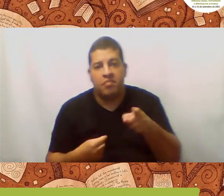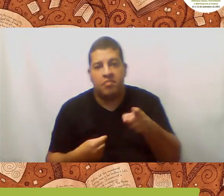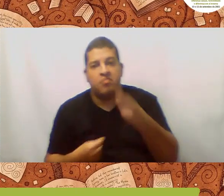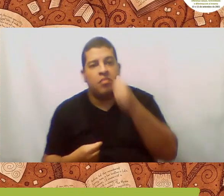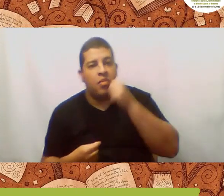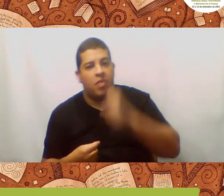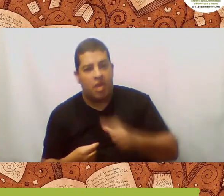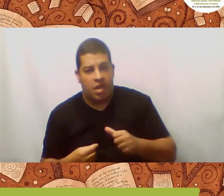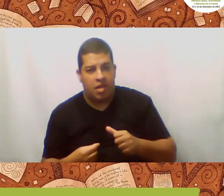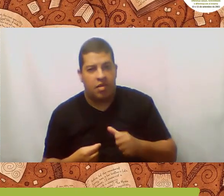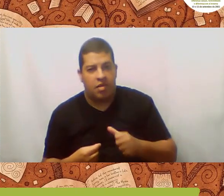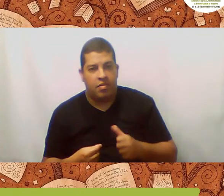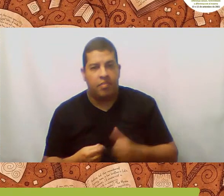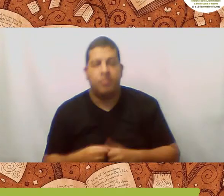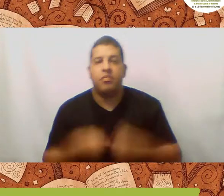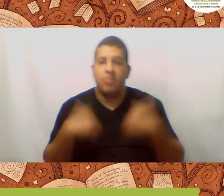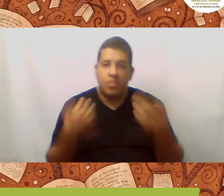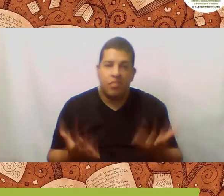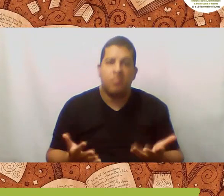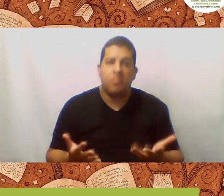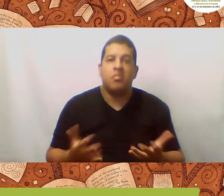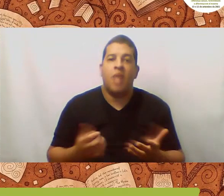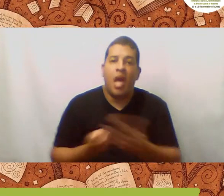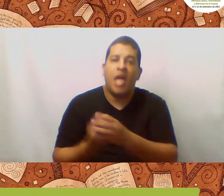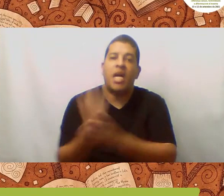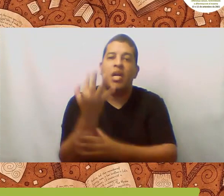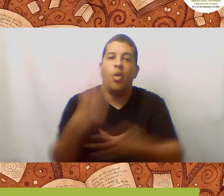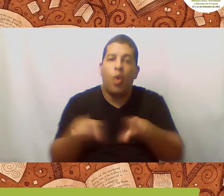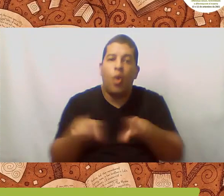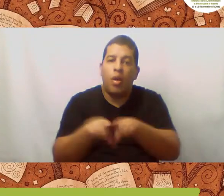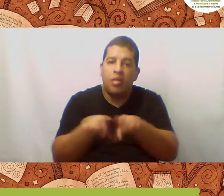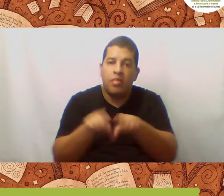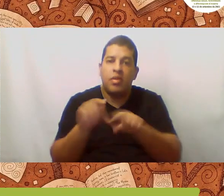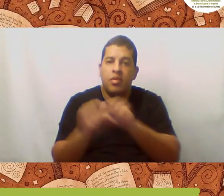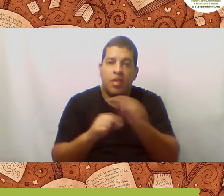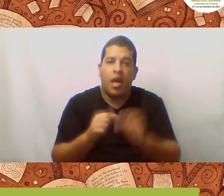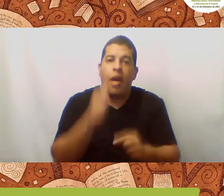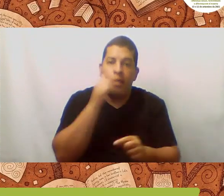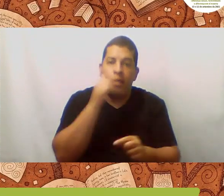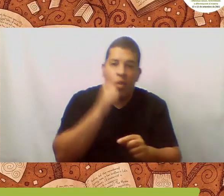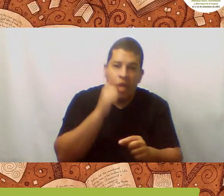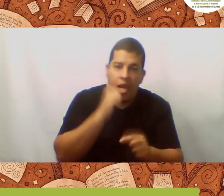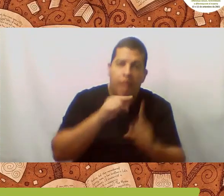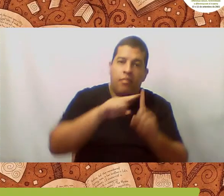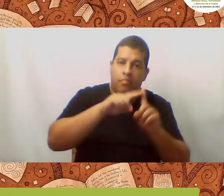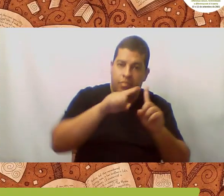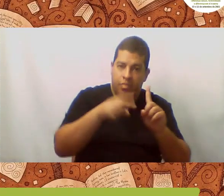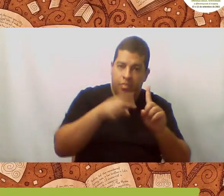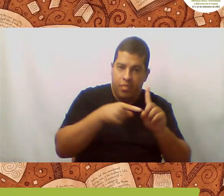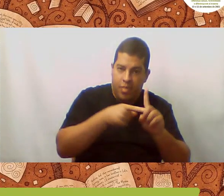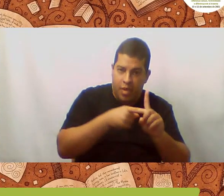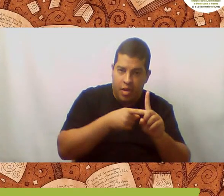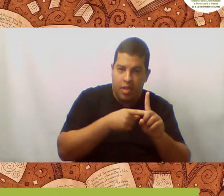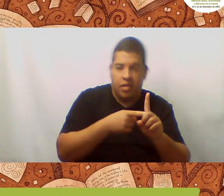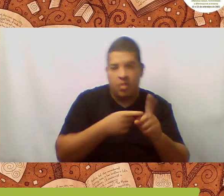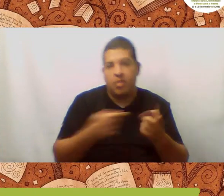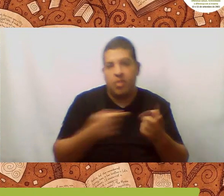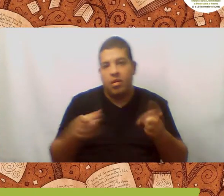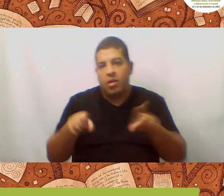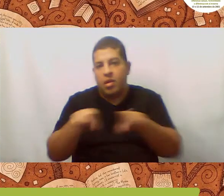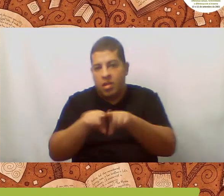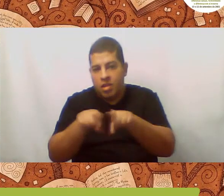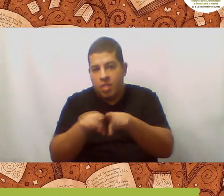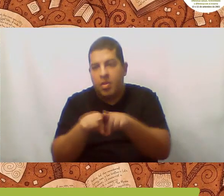teoria da mulher-mãe, né? E uma teoria de que as mulheres deveriam ocupar a condição de servidão